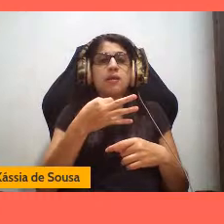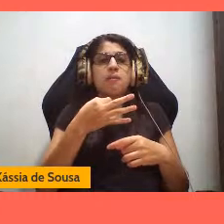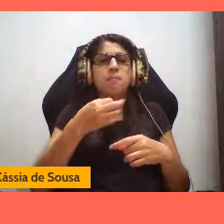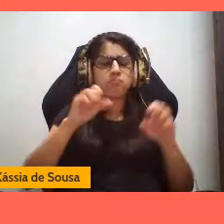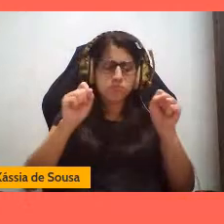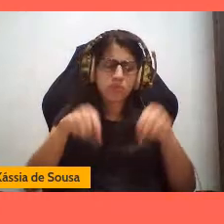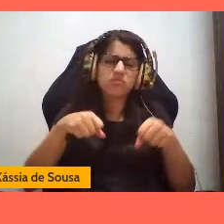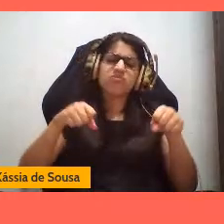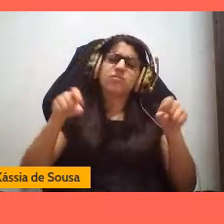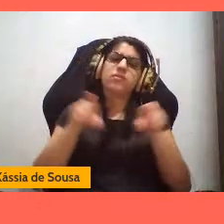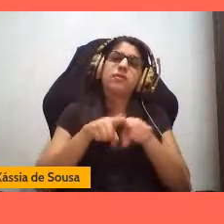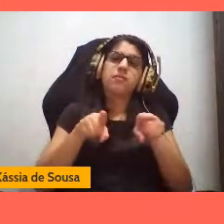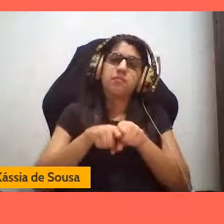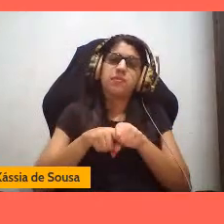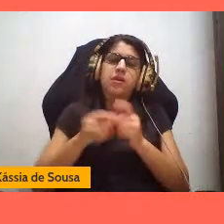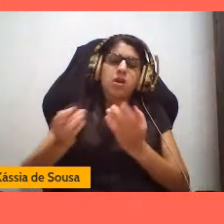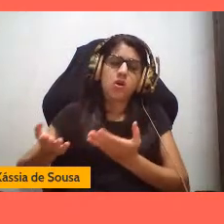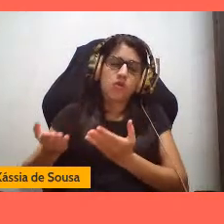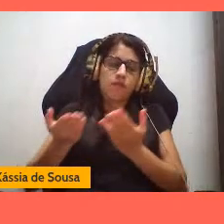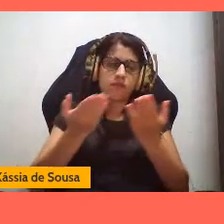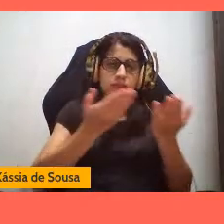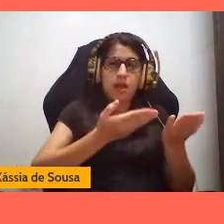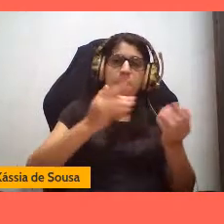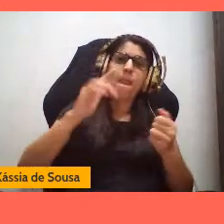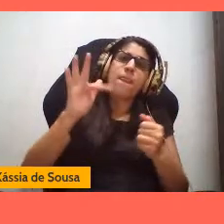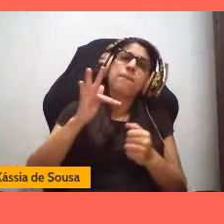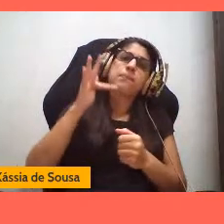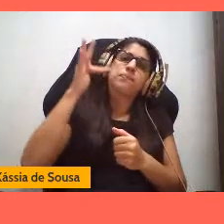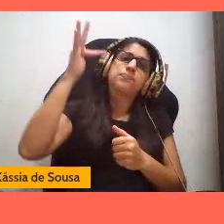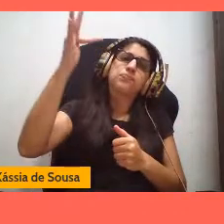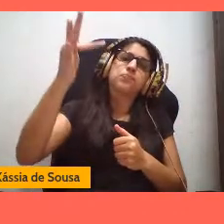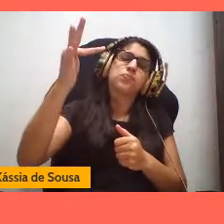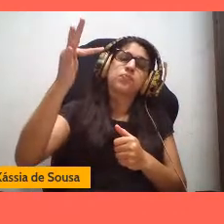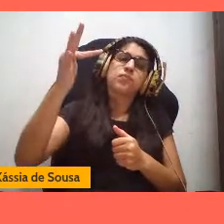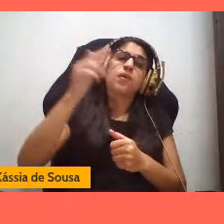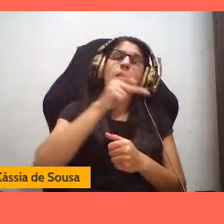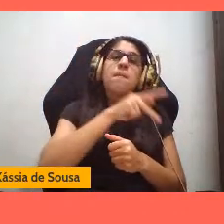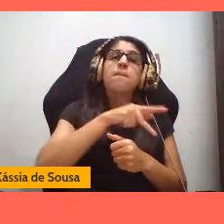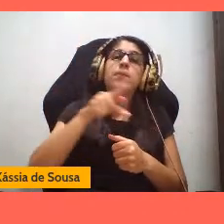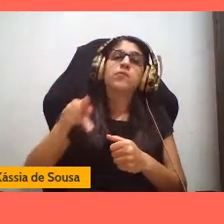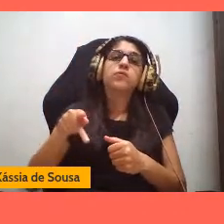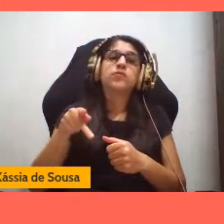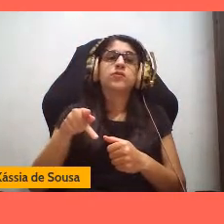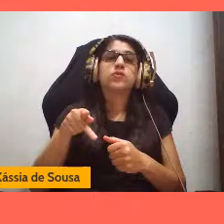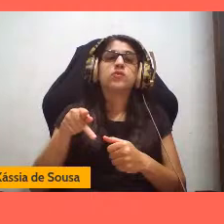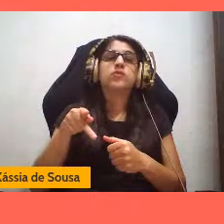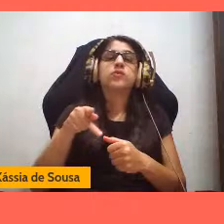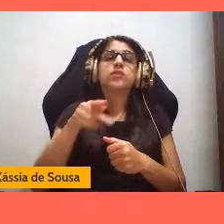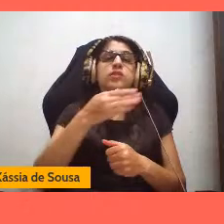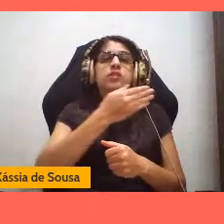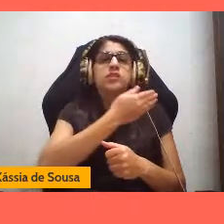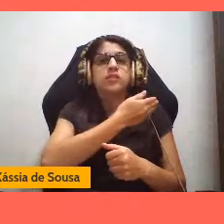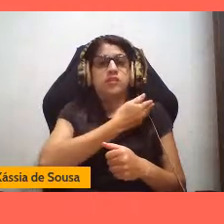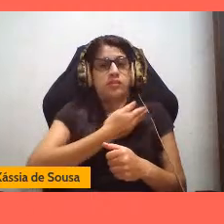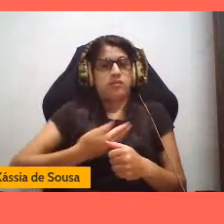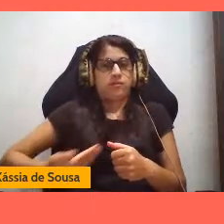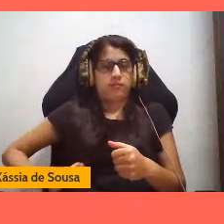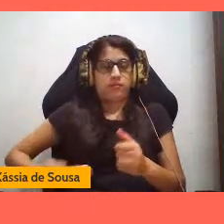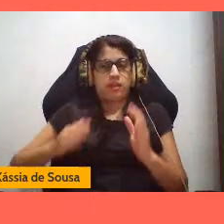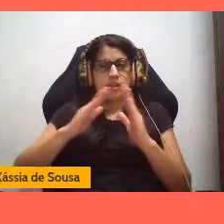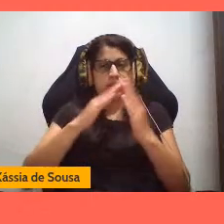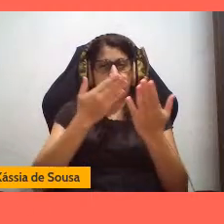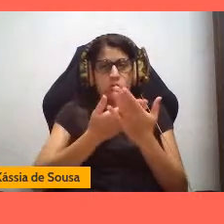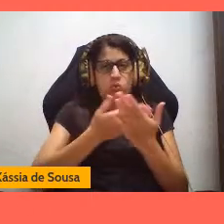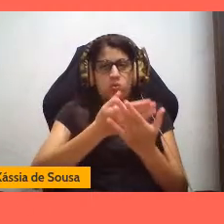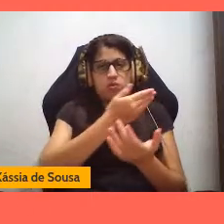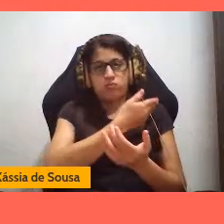convidar para uma próxima mostra os professores da rede pública. Acho que